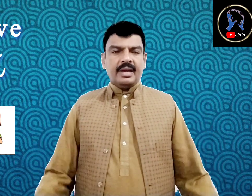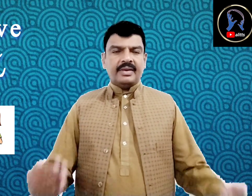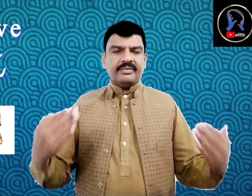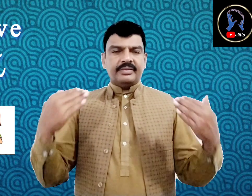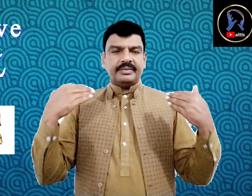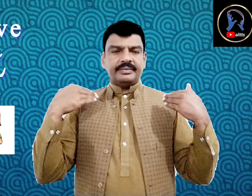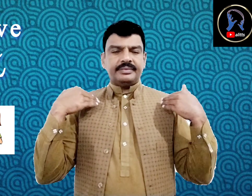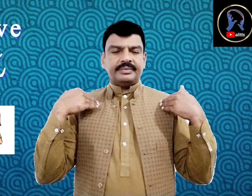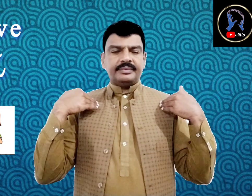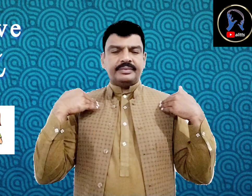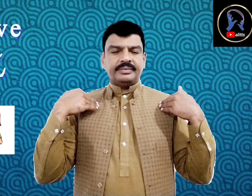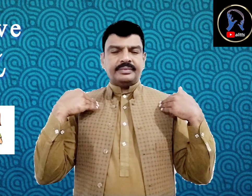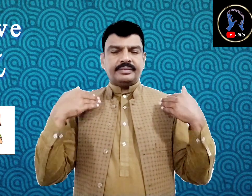हैव।